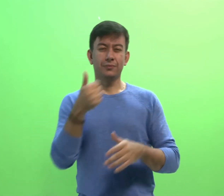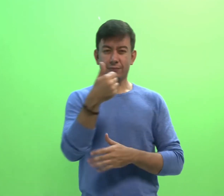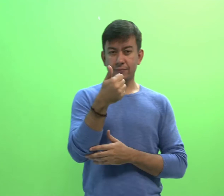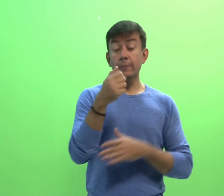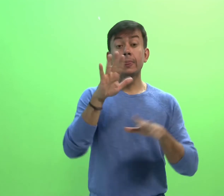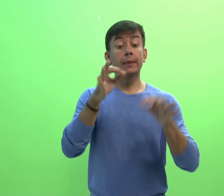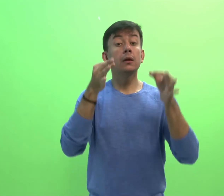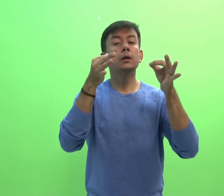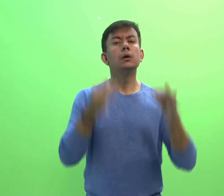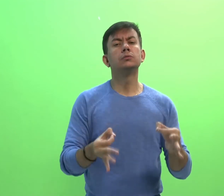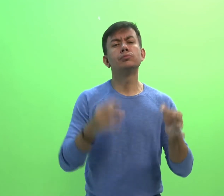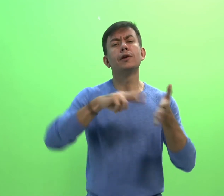da mão.